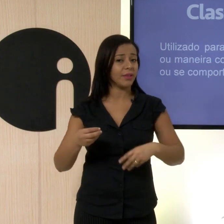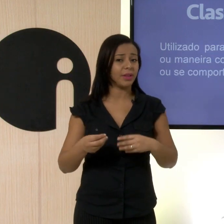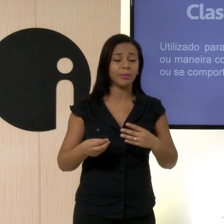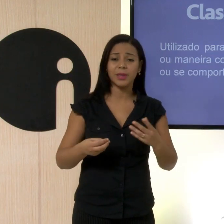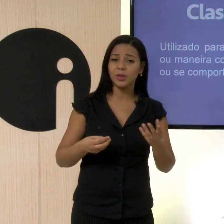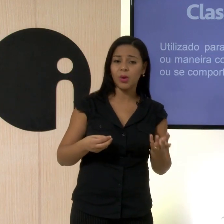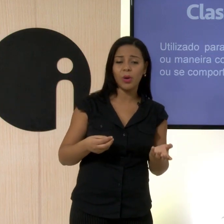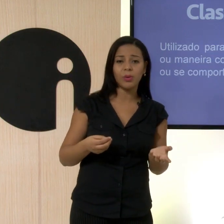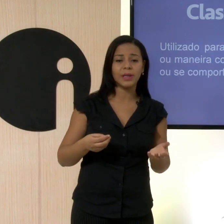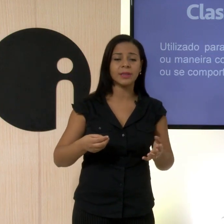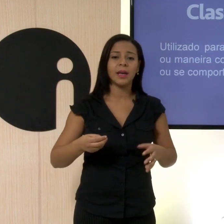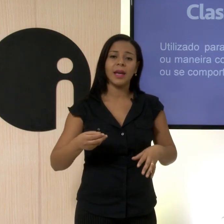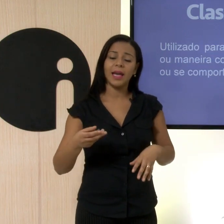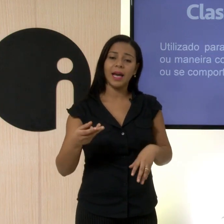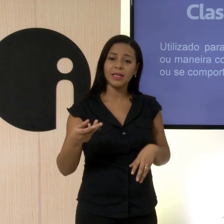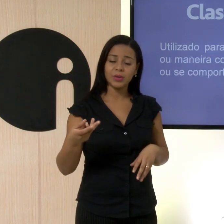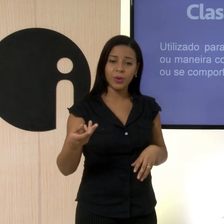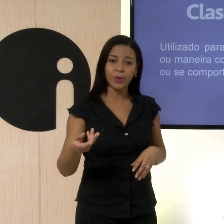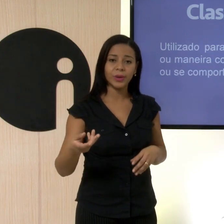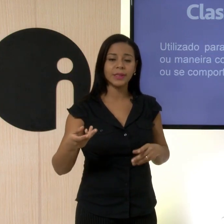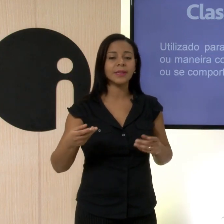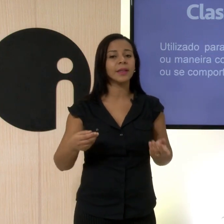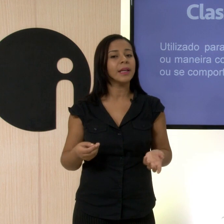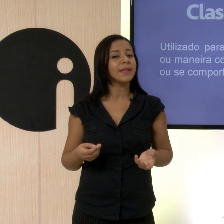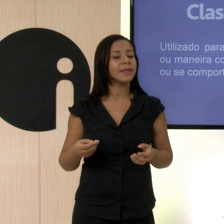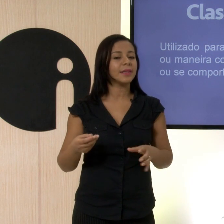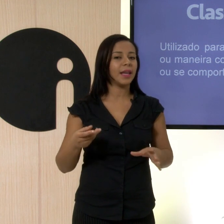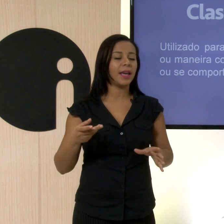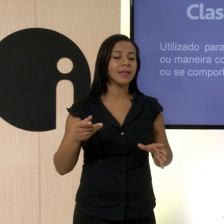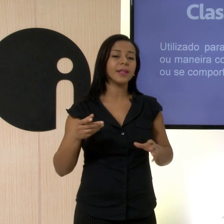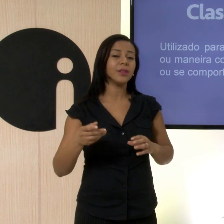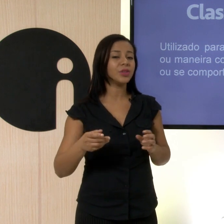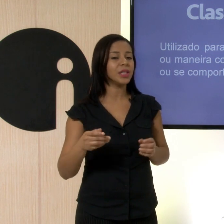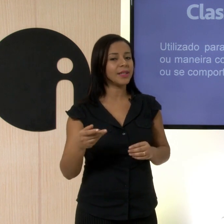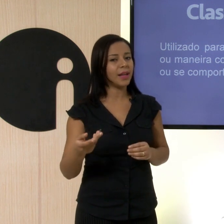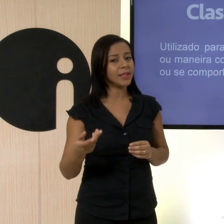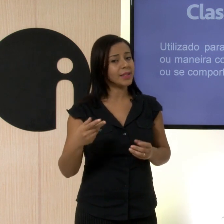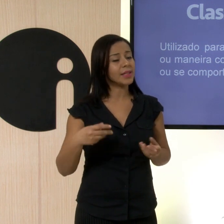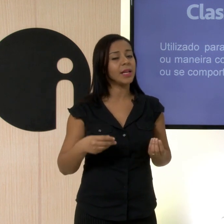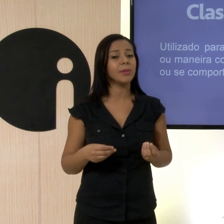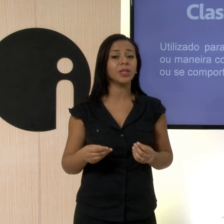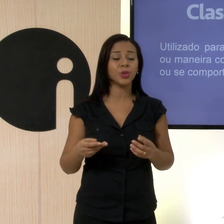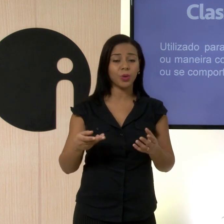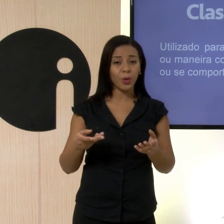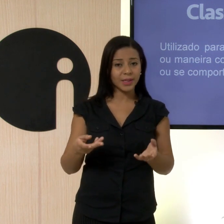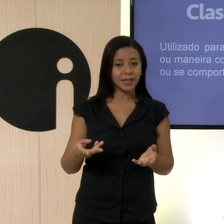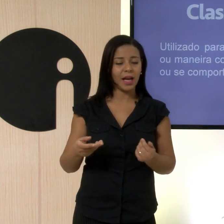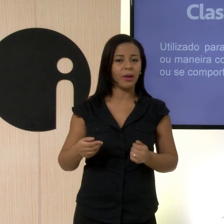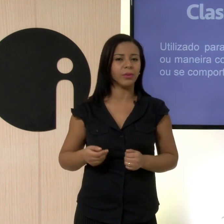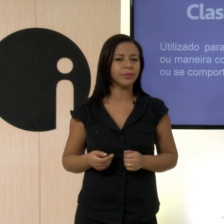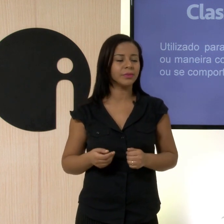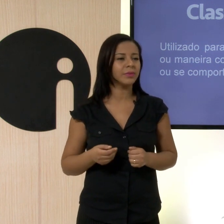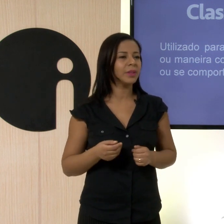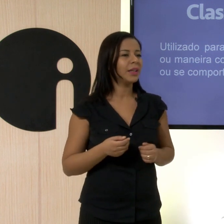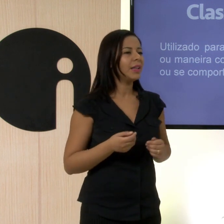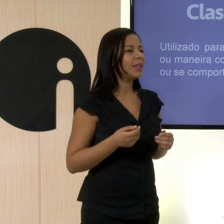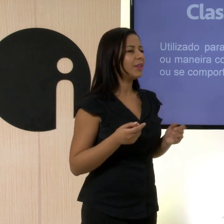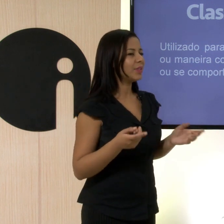descrever pessoas, ações, sem utilizar necessariamente o sinal. E